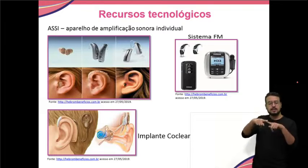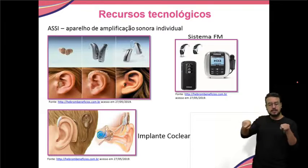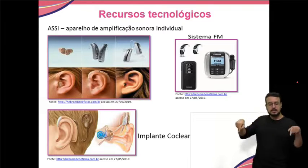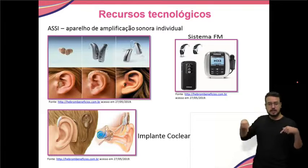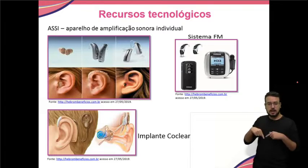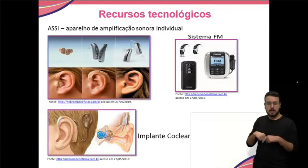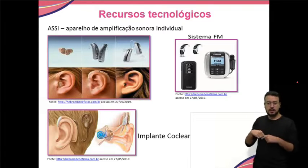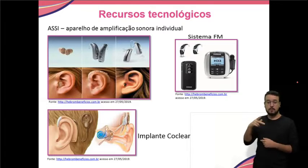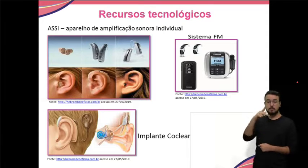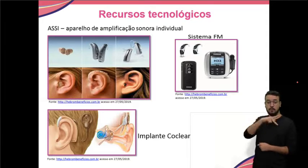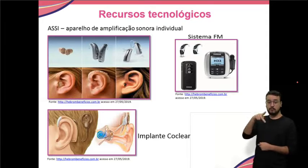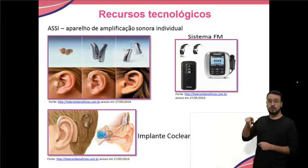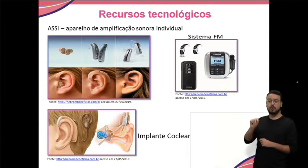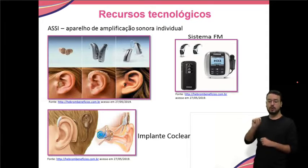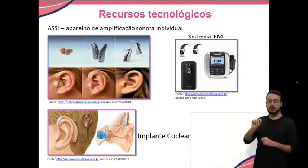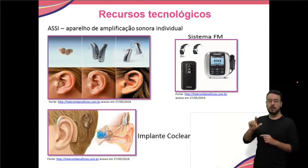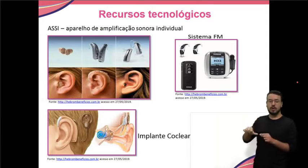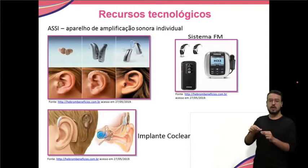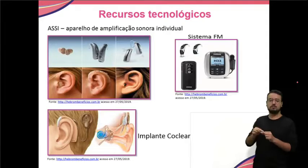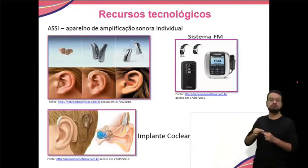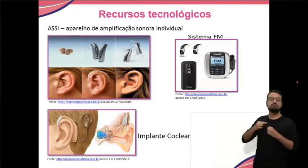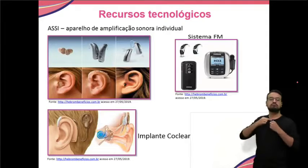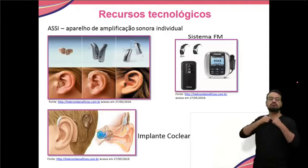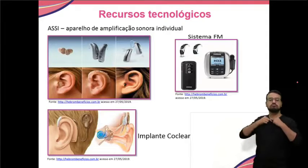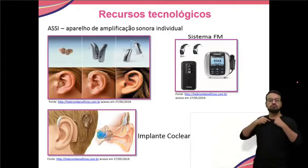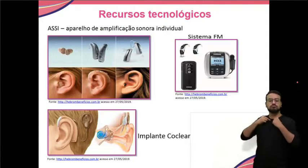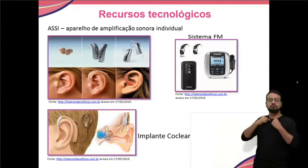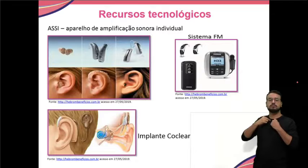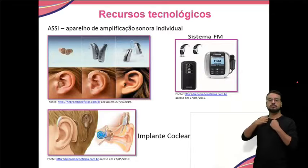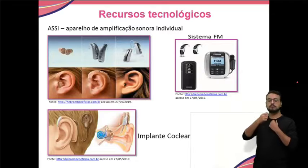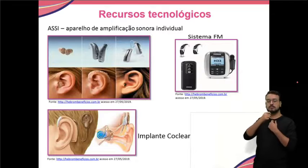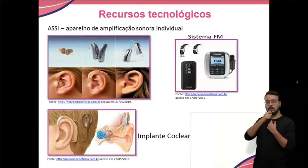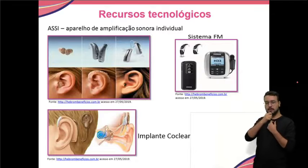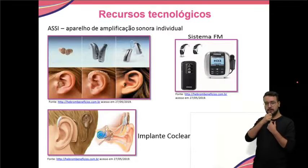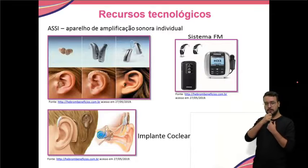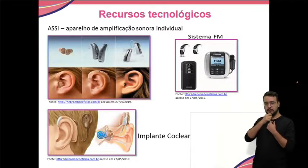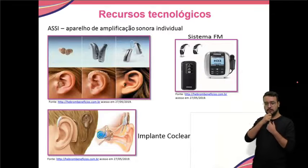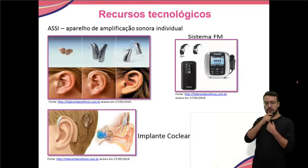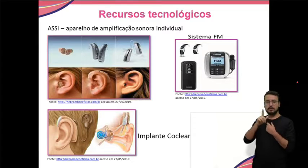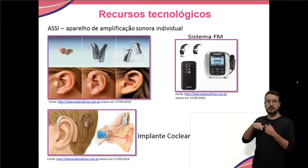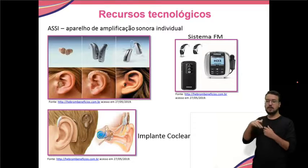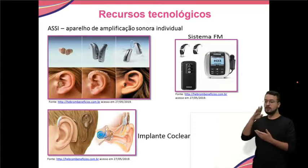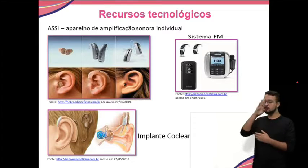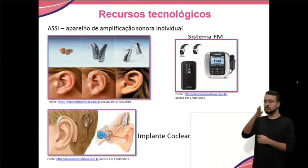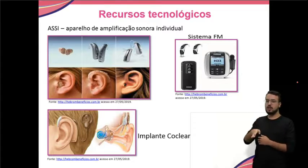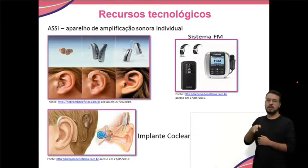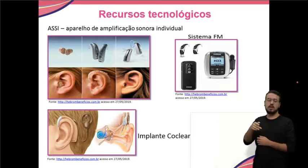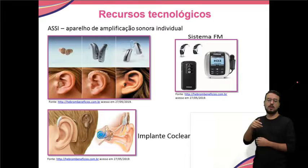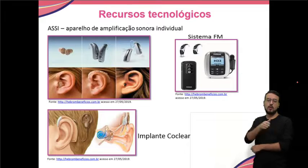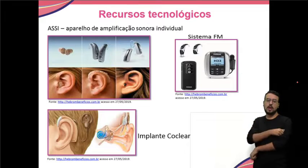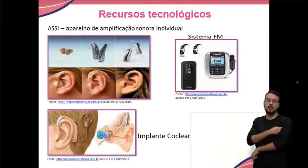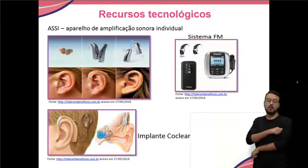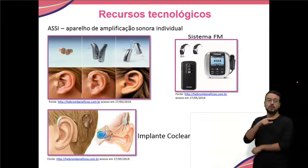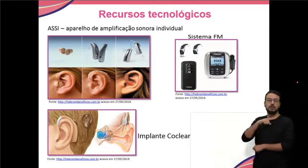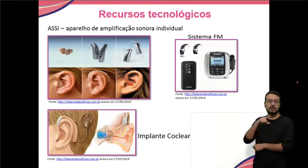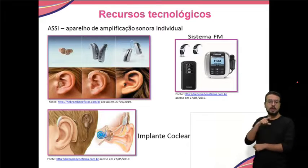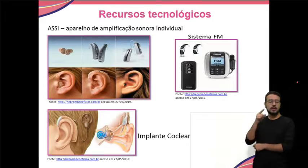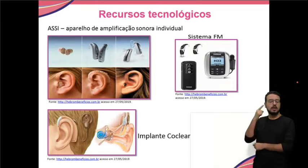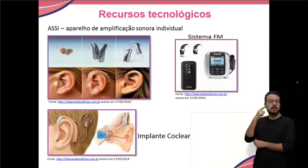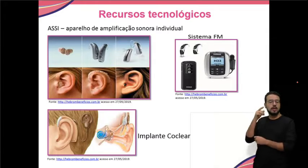um colar de microfone, e o aluno vai recebendo, ele tem um resíduo auditivo, ele vai recebendo a informação, o